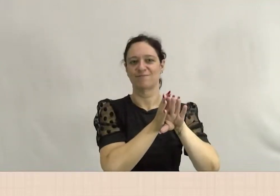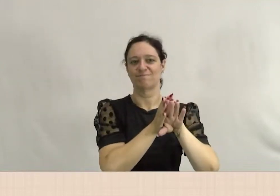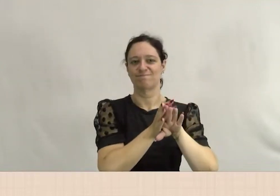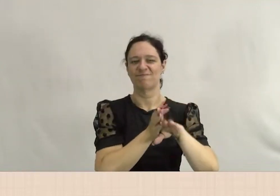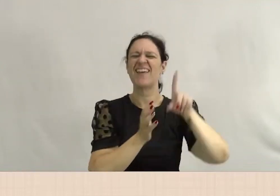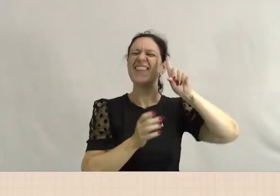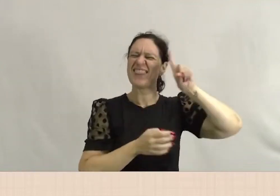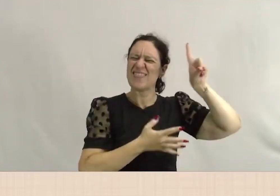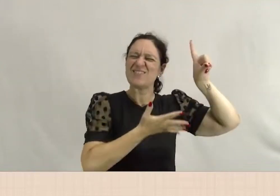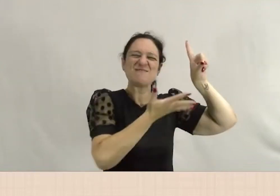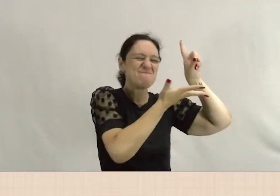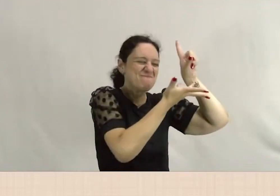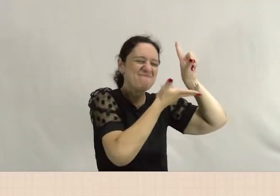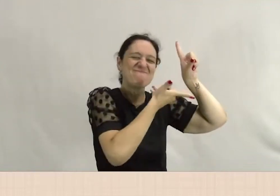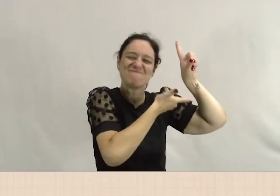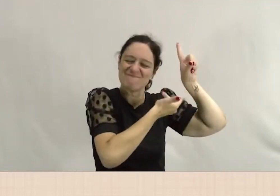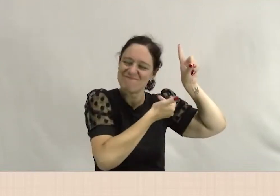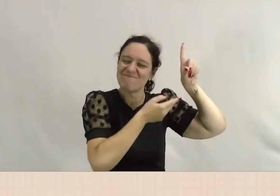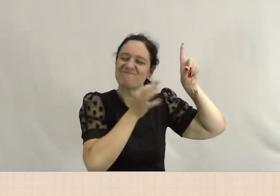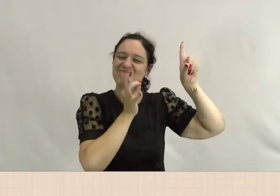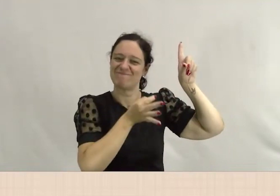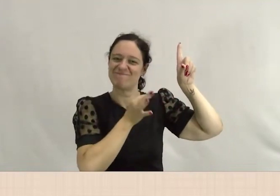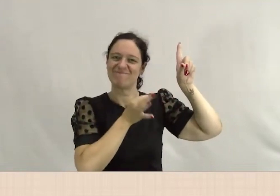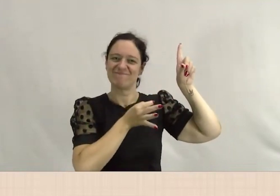Deus não é maravilhoso?